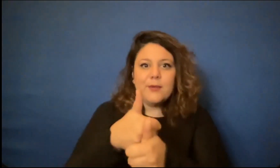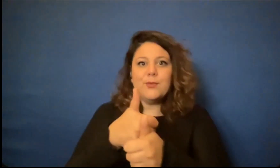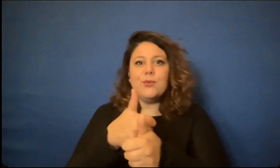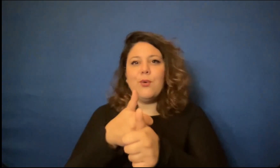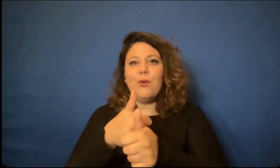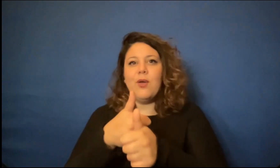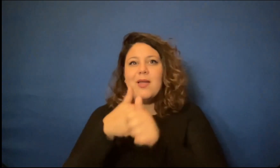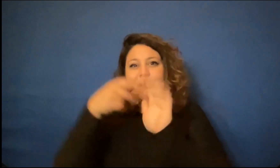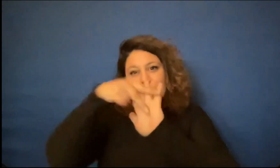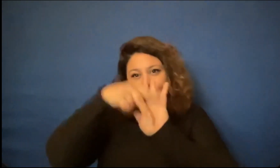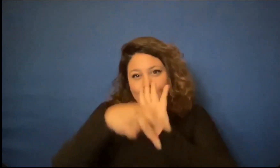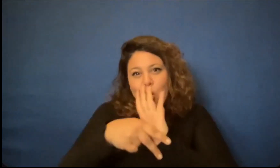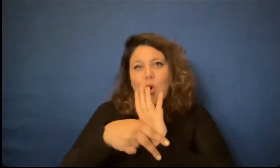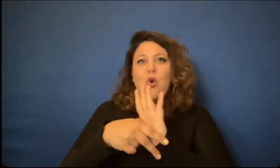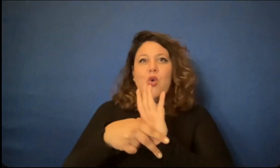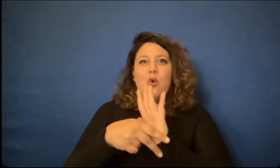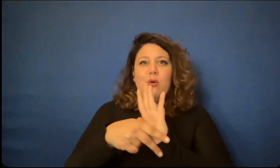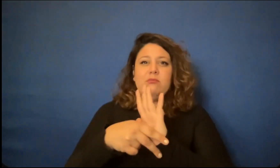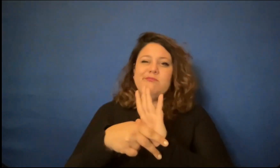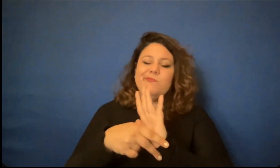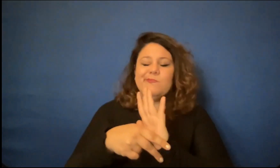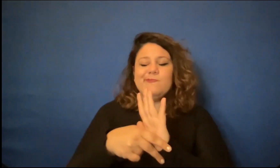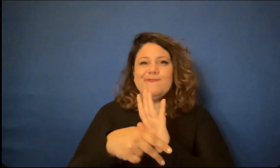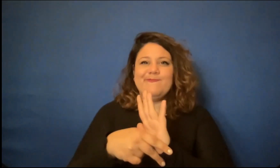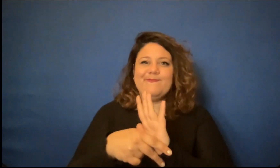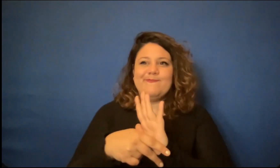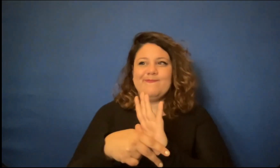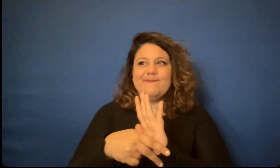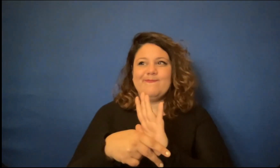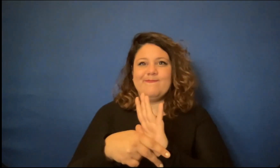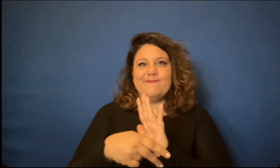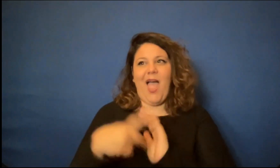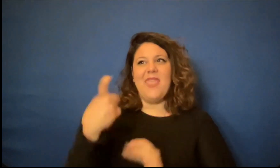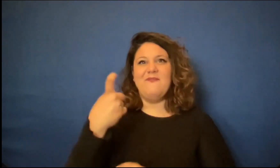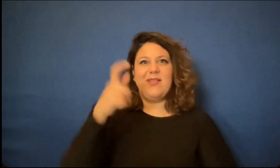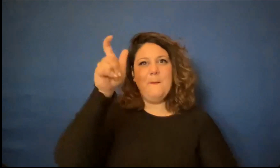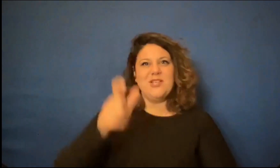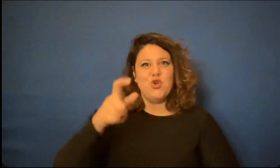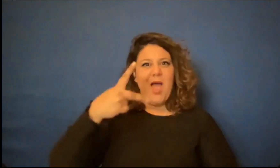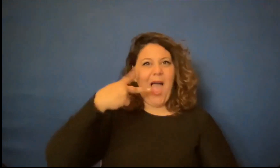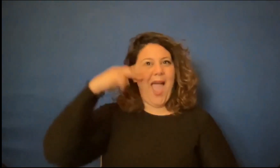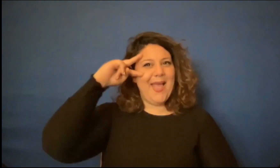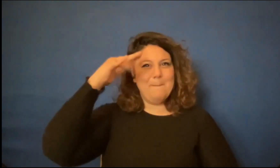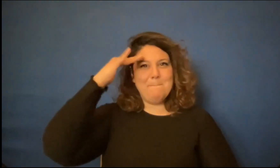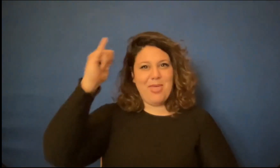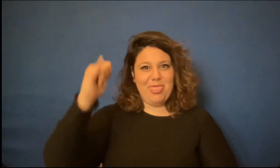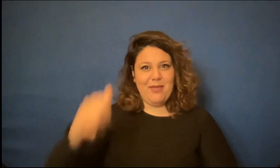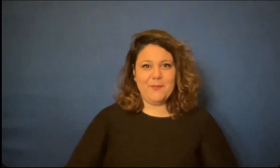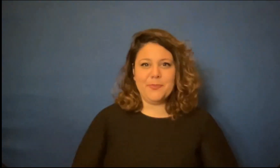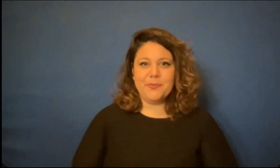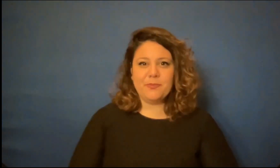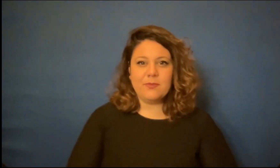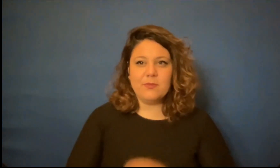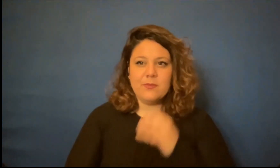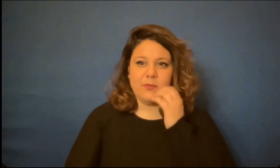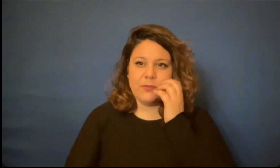el seguimiento del protocolo y el protocolo pues tiene que ser a través de un especialista. Y no lo he